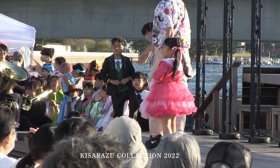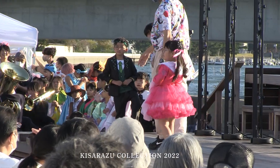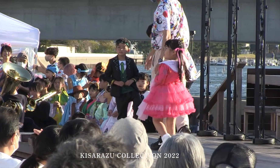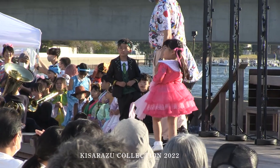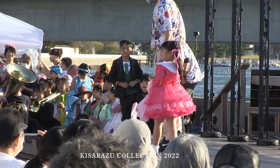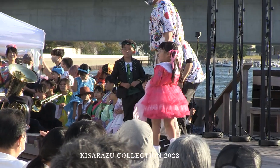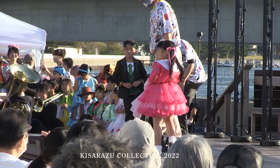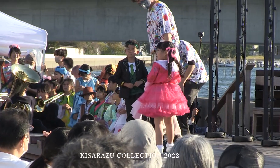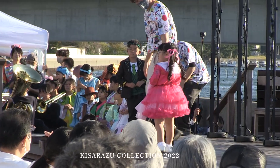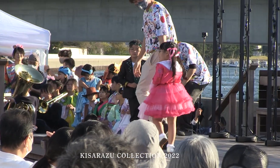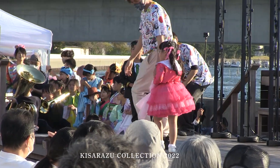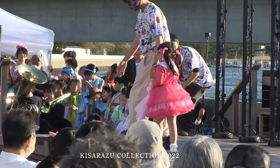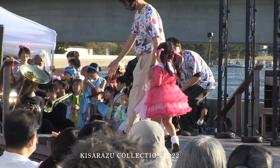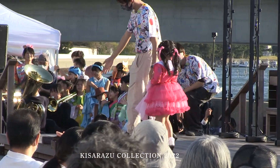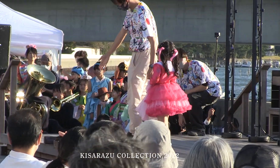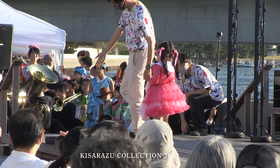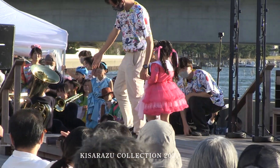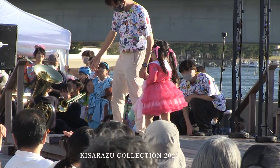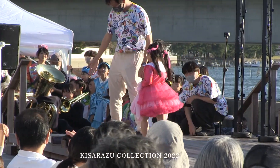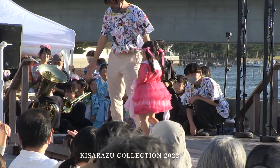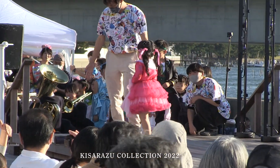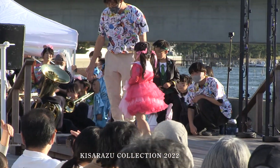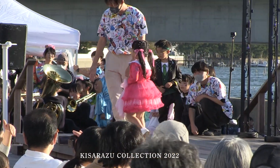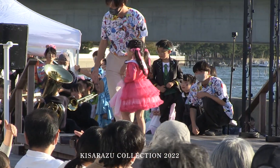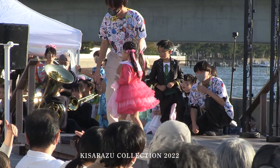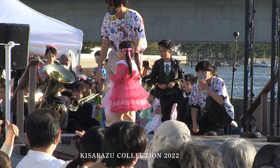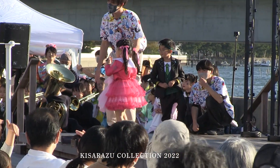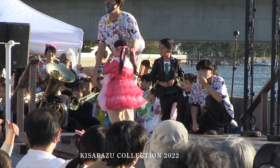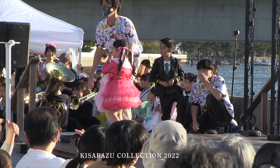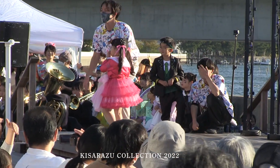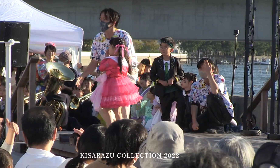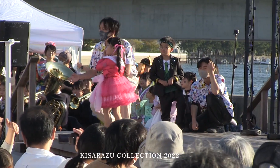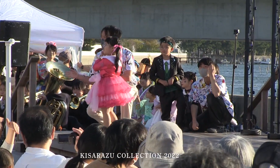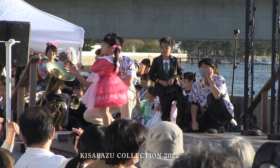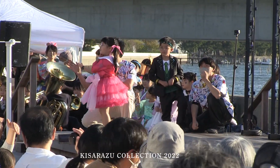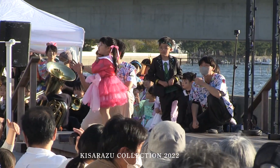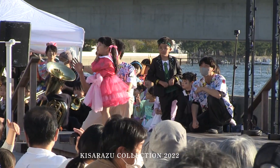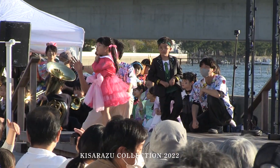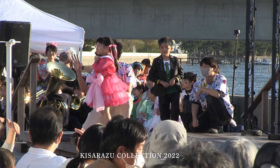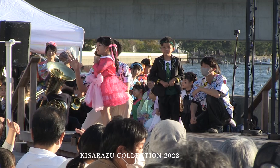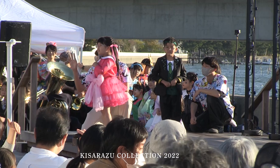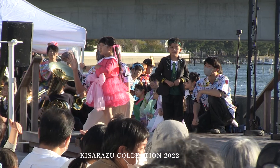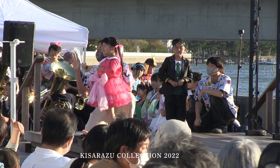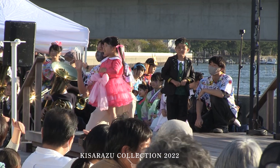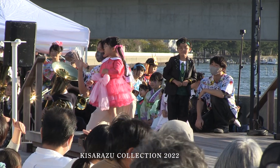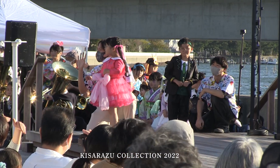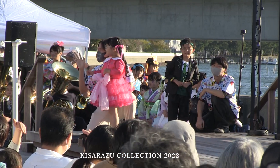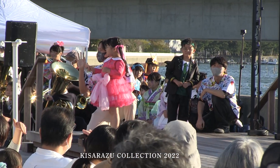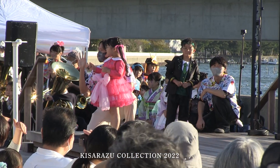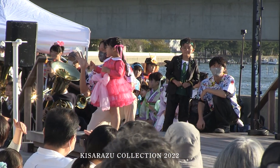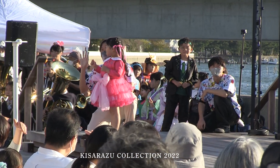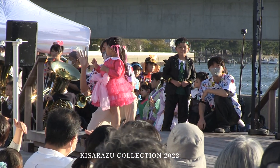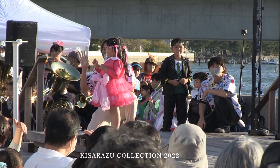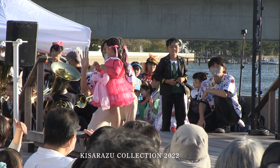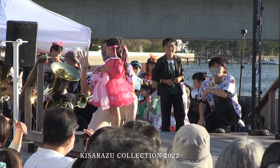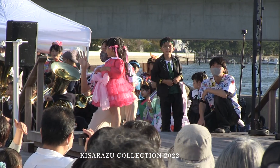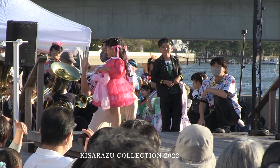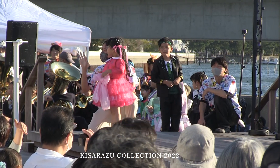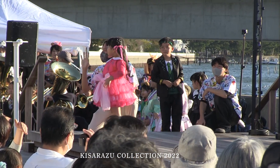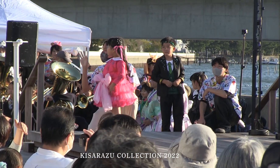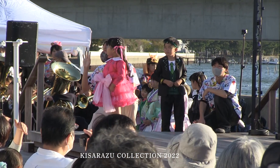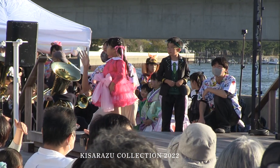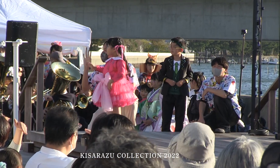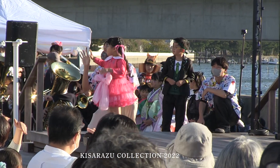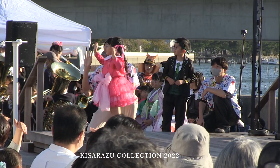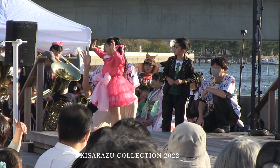襟。あんちゃんの可愛い雰囲気から襟の部分にひらひらをつけました。テーマの通り